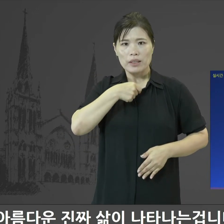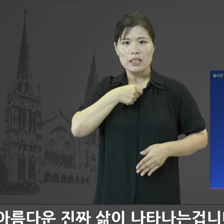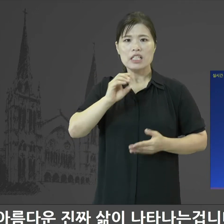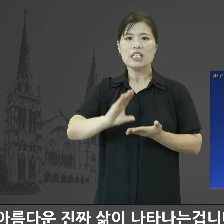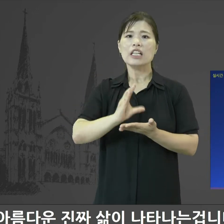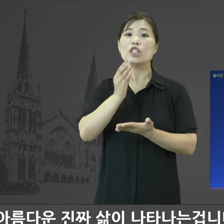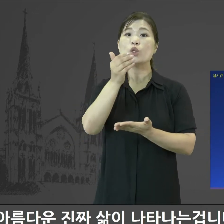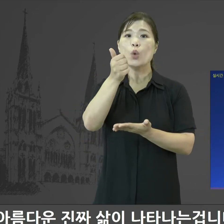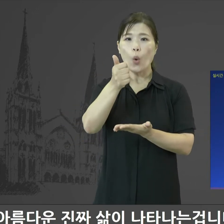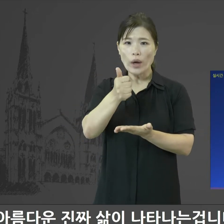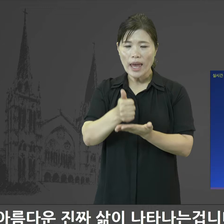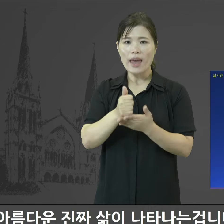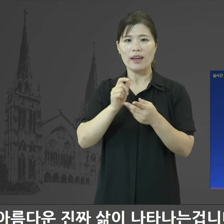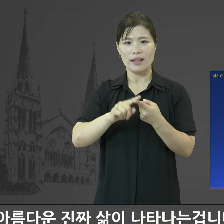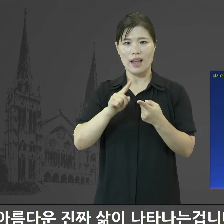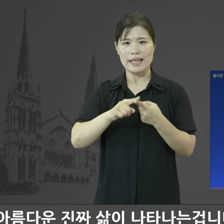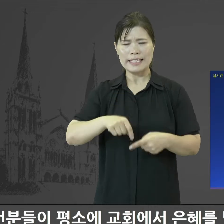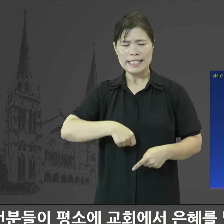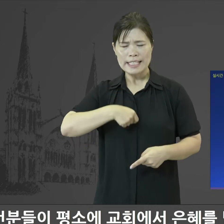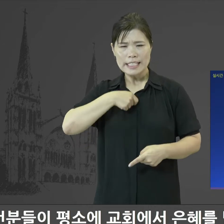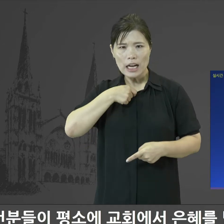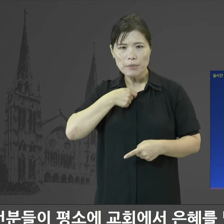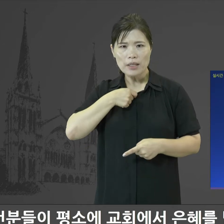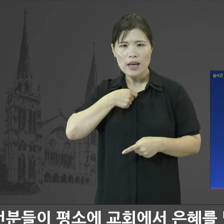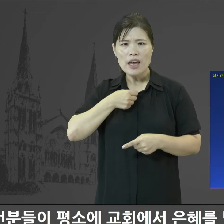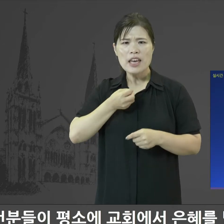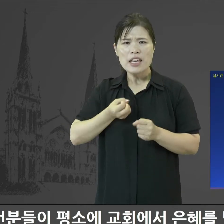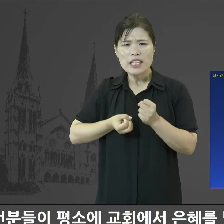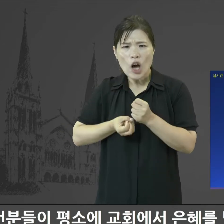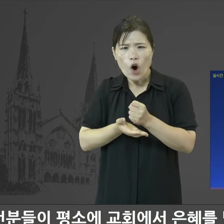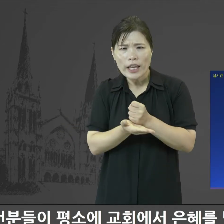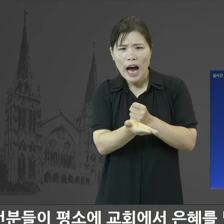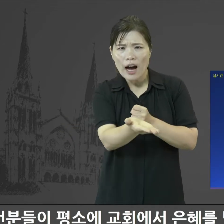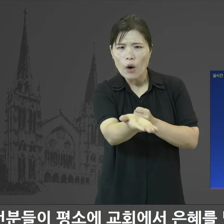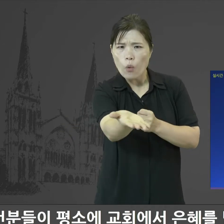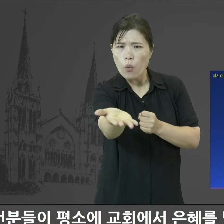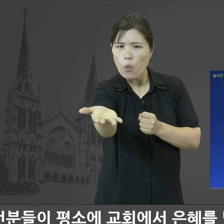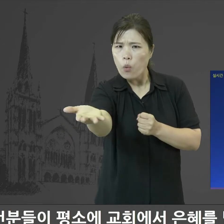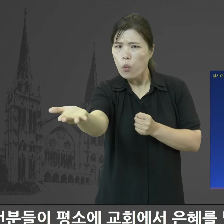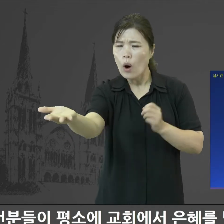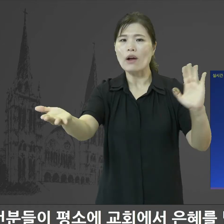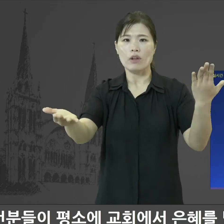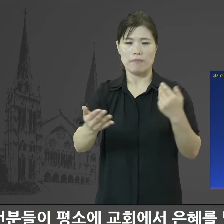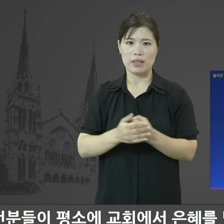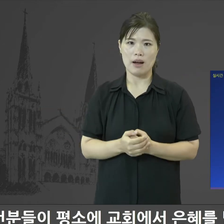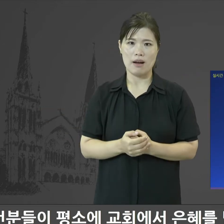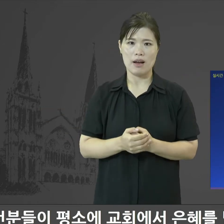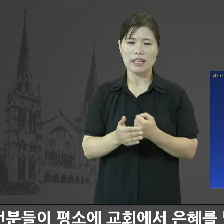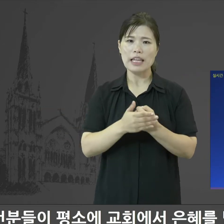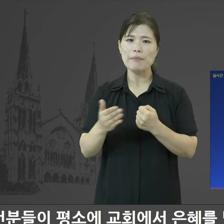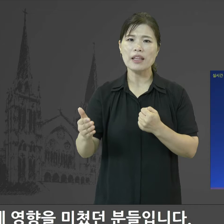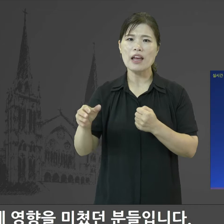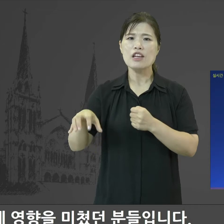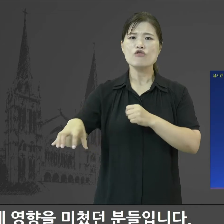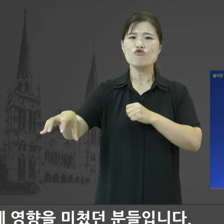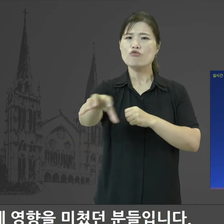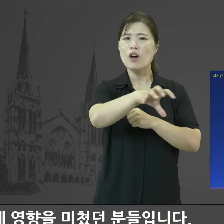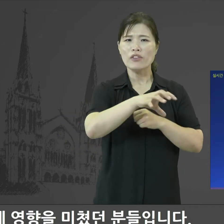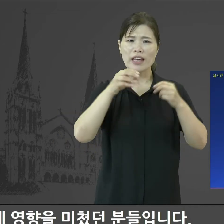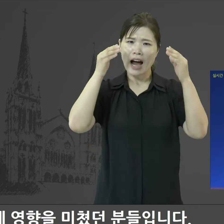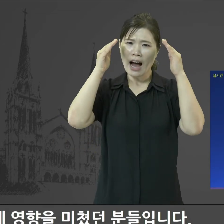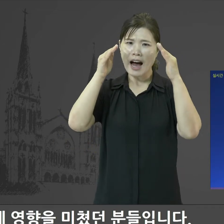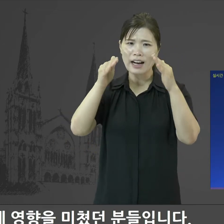사람들에게 영향을 미치고 있었던 분들입니다. 그래서 하나님을 사랑하는 마음이 주변을 향한 이웃 사랑으로 이미